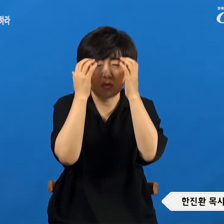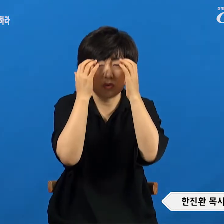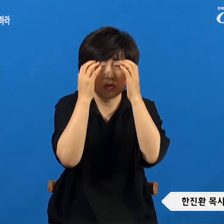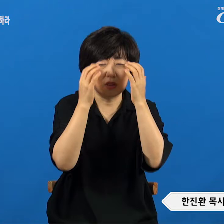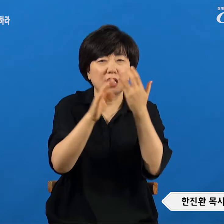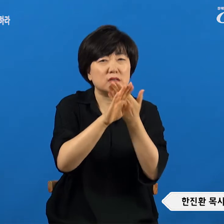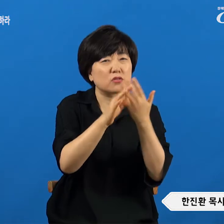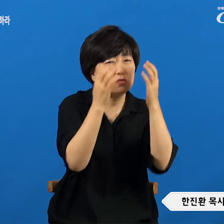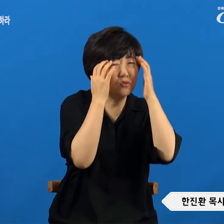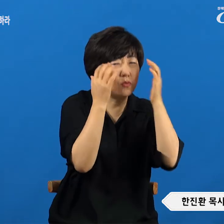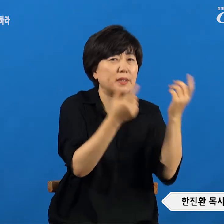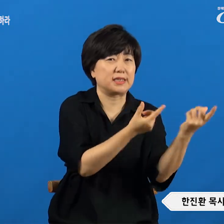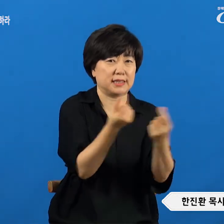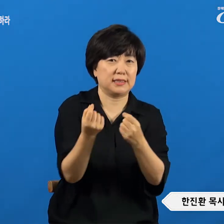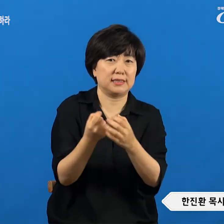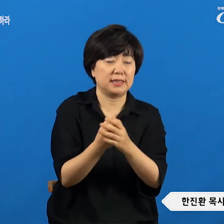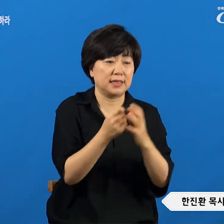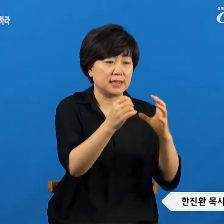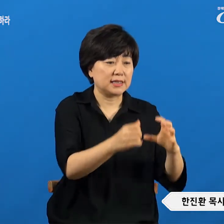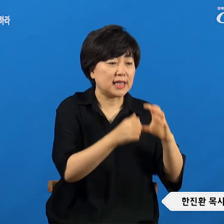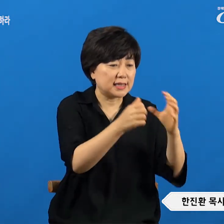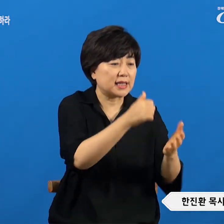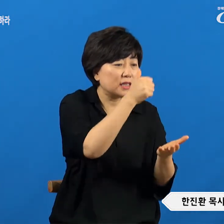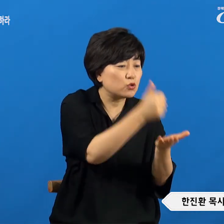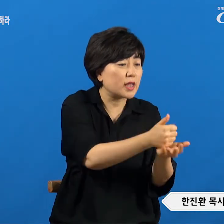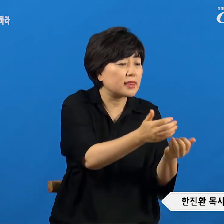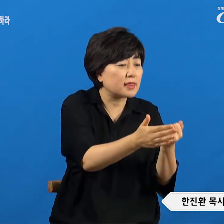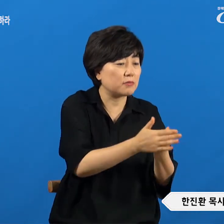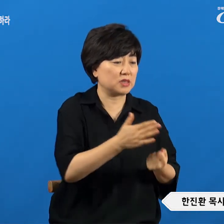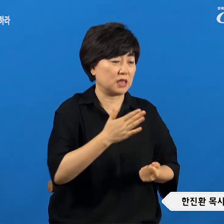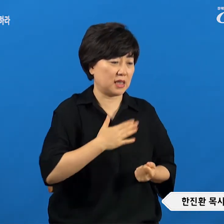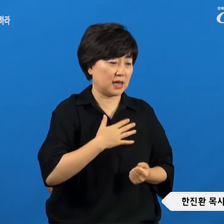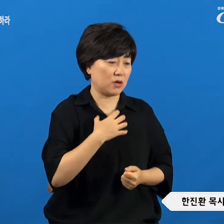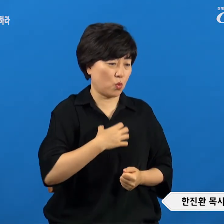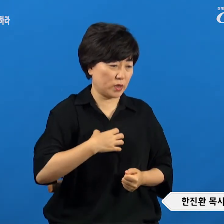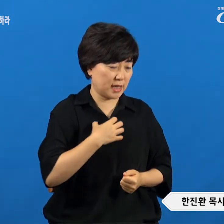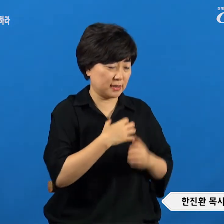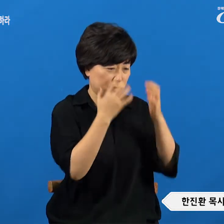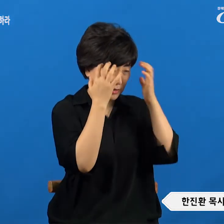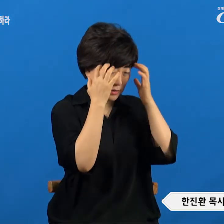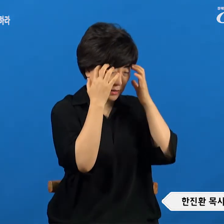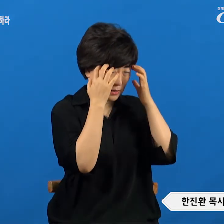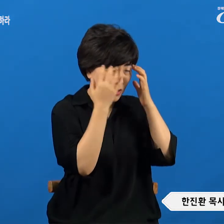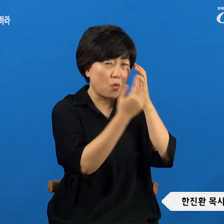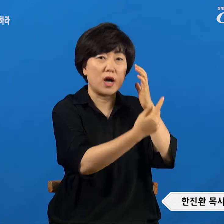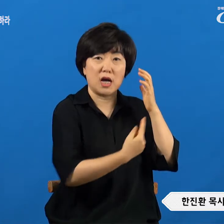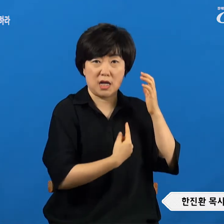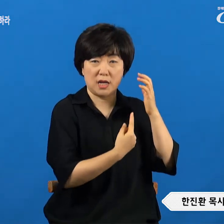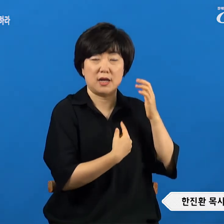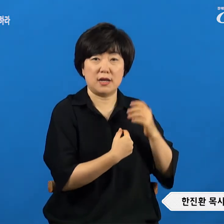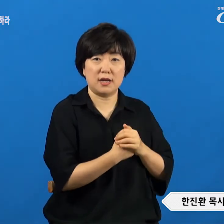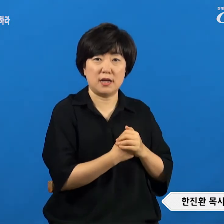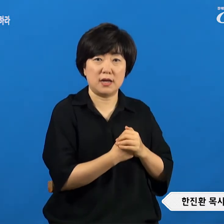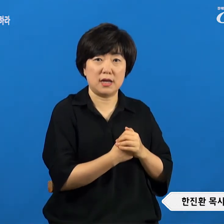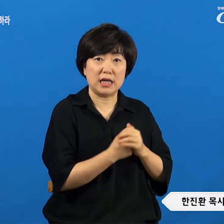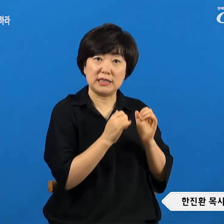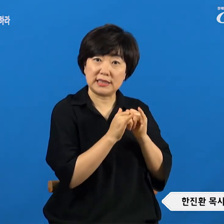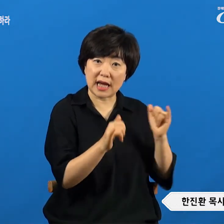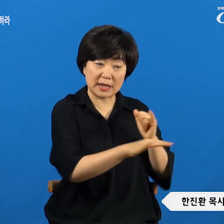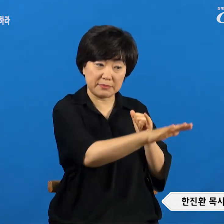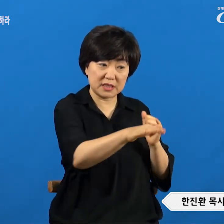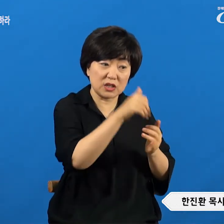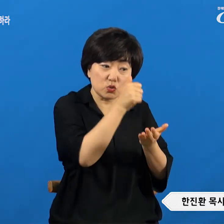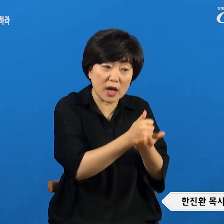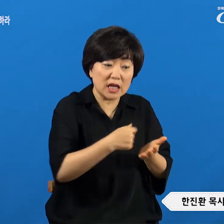마찬가지입니다. 세상의 죄 때문에 시련과 고난이 오는 것입니다. 사람들의 죄